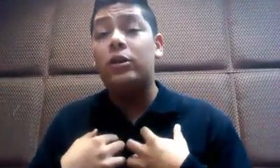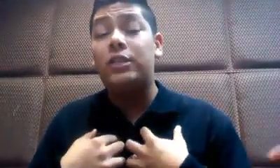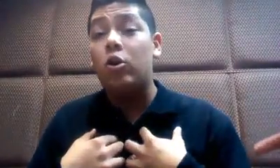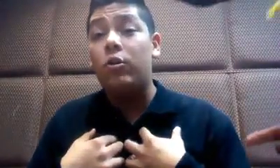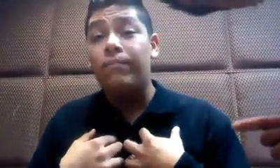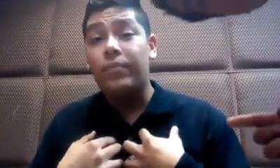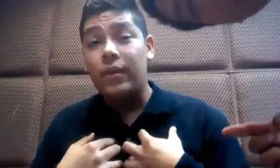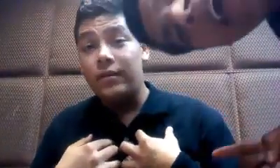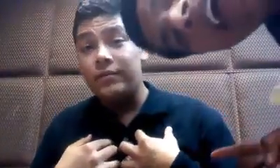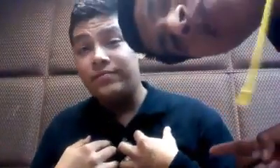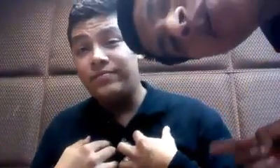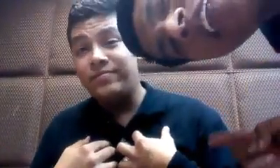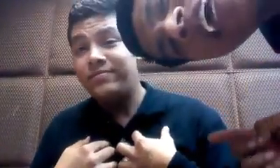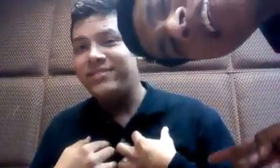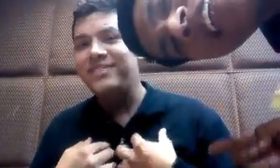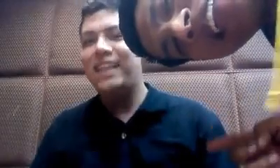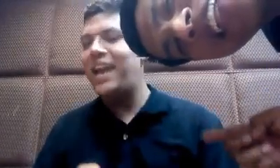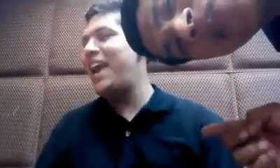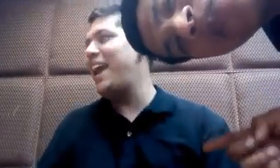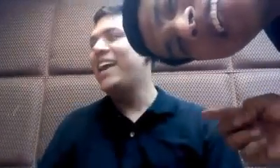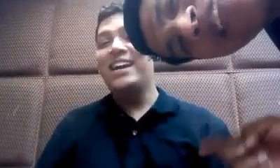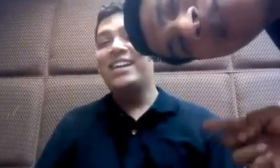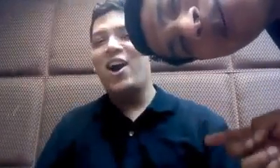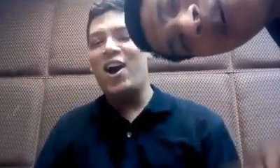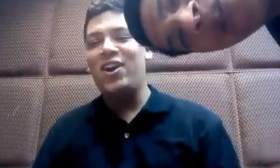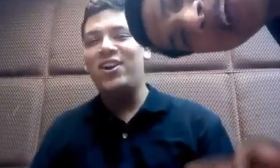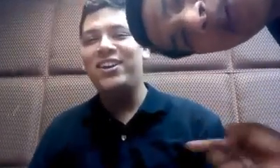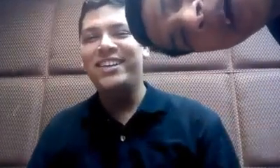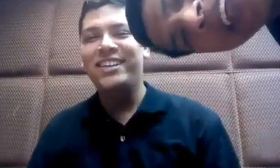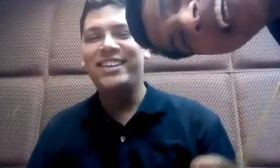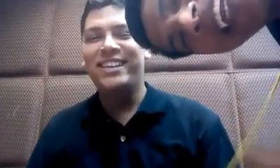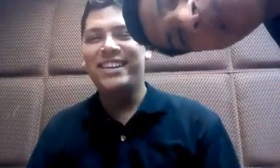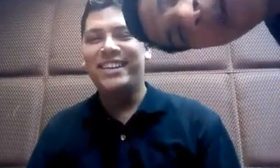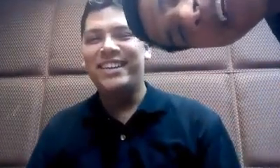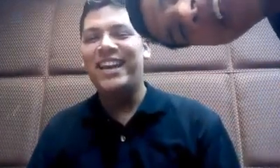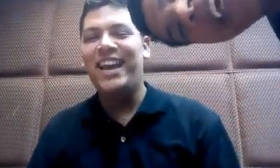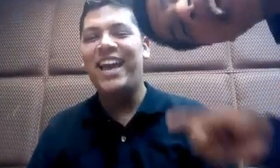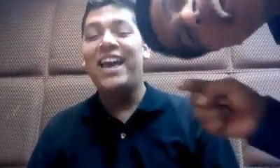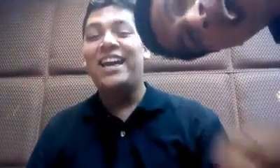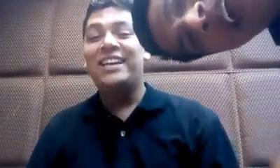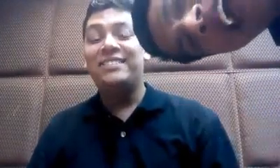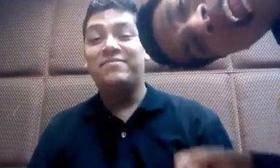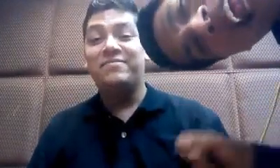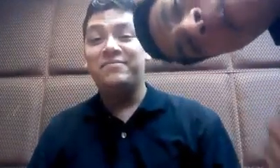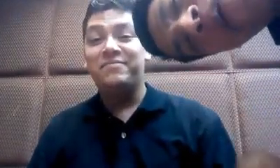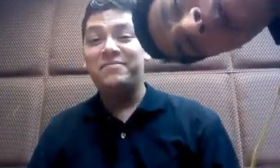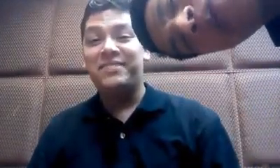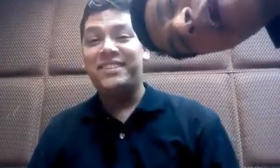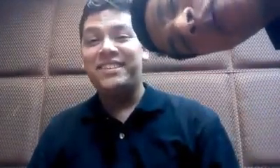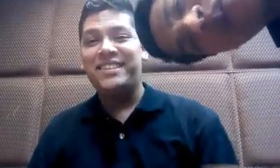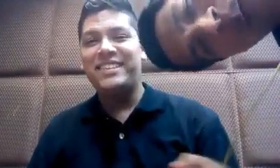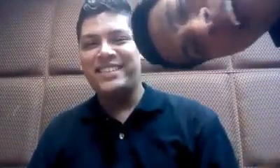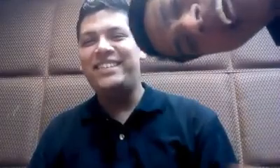hacerlo. Se le llama cachondez. Este tipo es cachondo, no. Por eso pasa y da rimones. Y ahora que ya la ve por el otro lado, cuando ya ve que sí, se va.